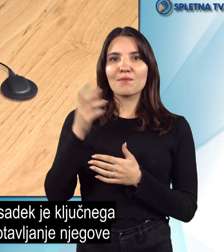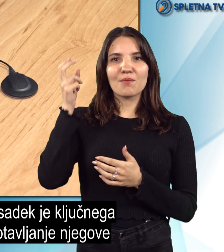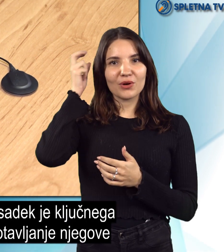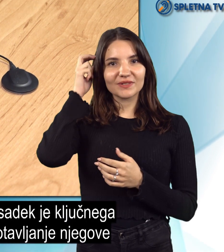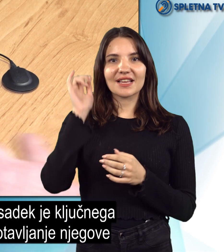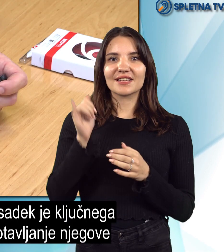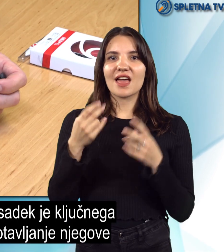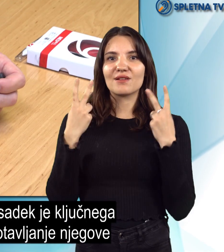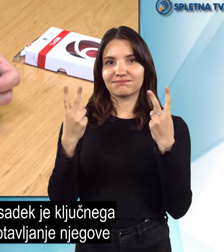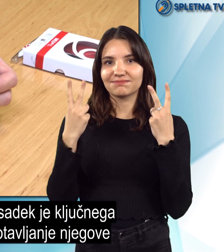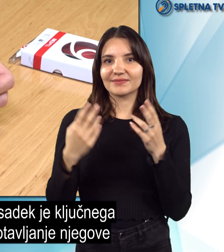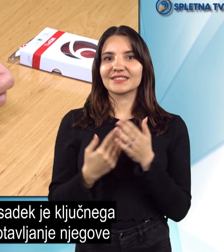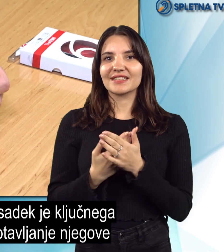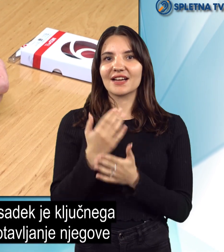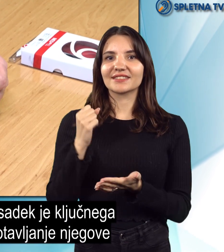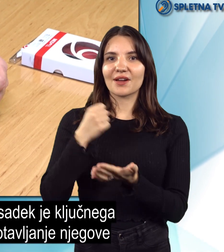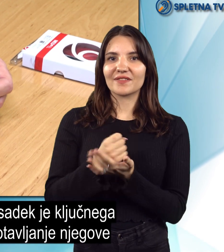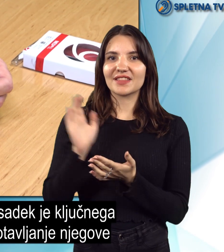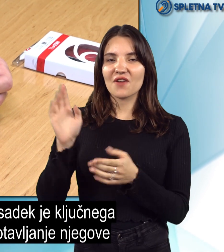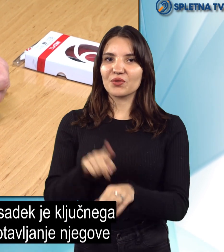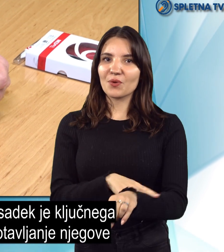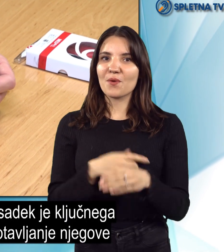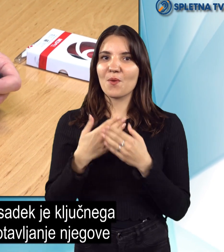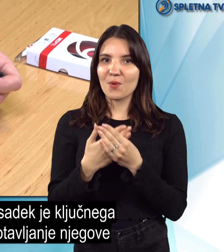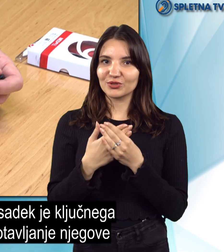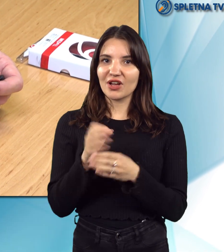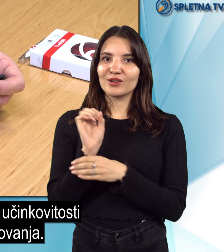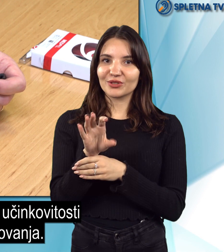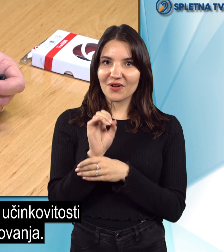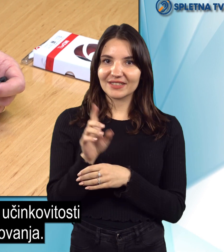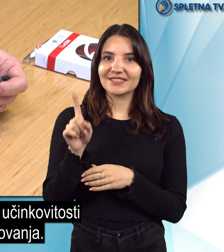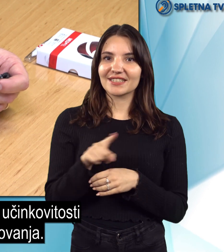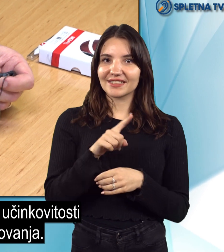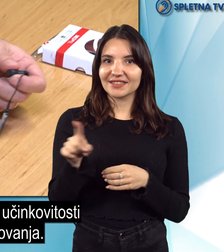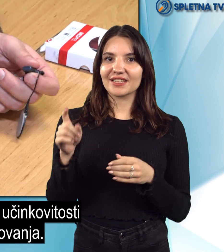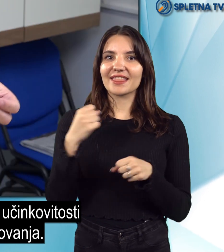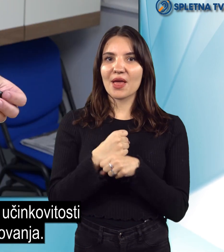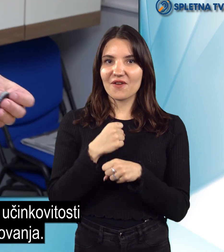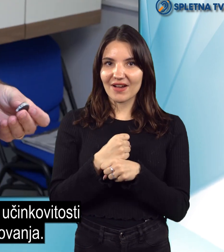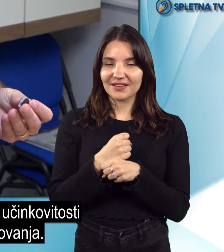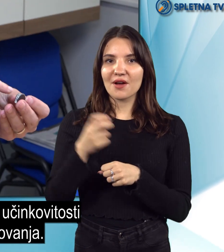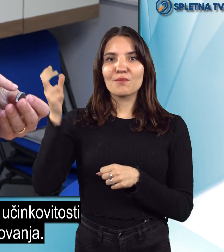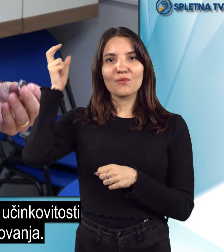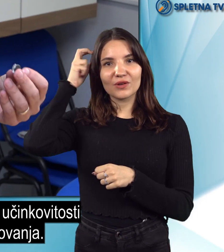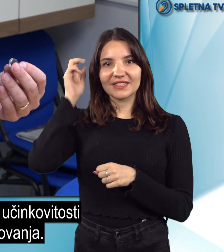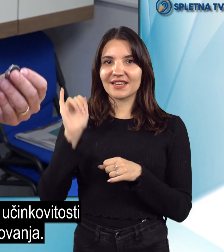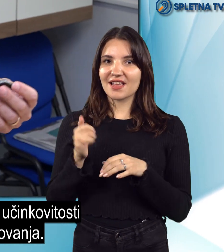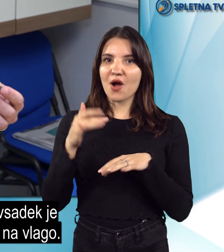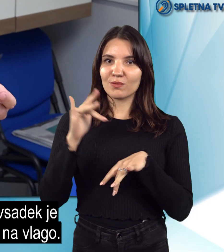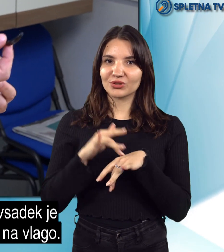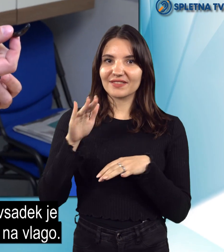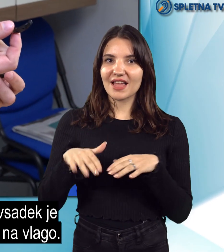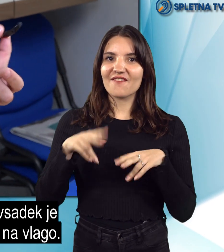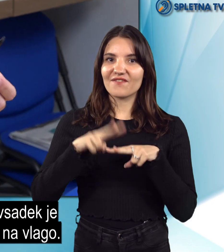Skrb za polžev vsadek je ključnega pomena za zagotavljanje njegove dolgoročne učinkovitosti in delovanja.